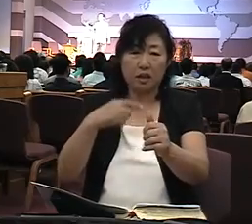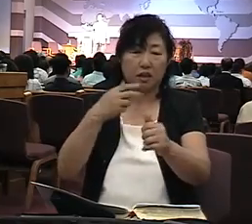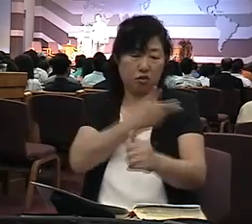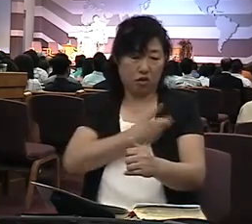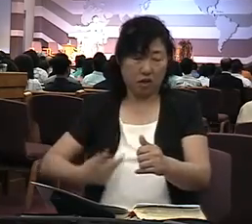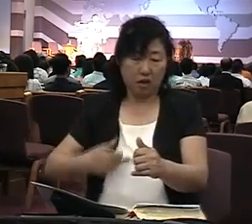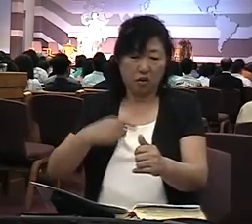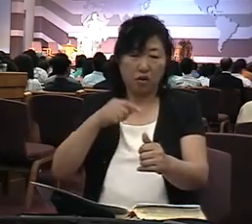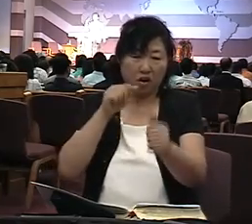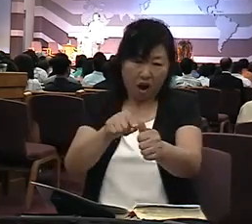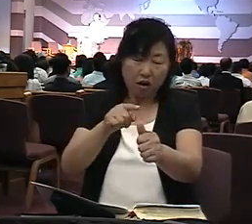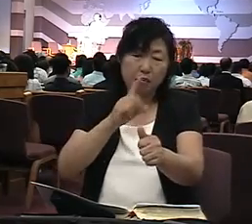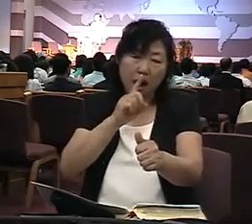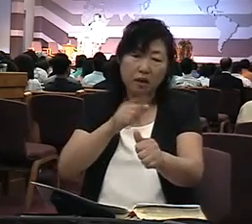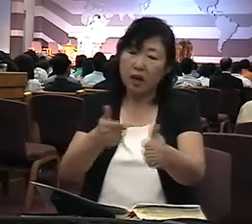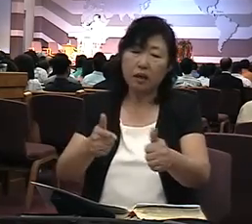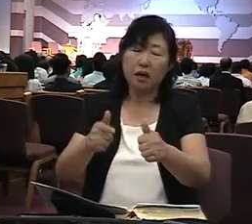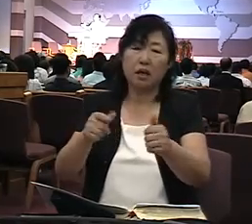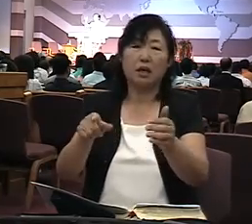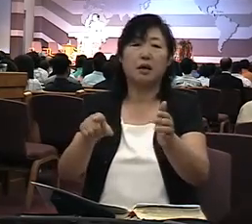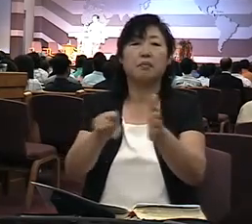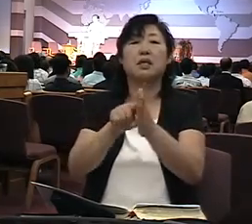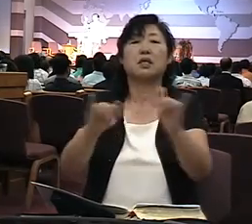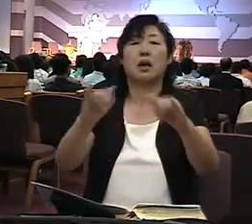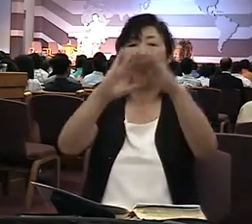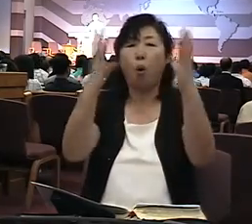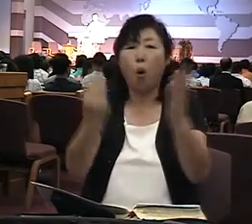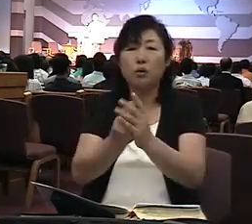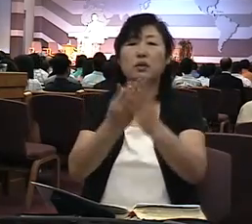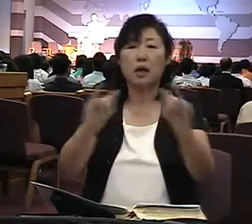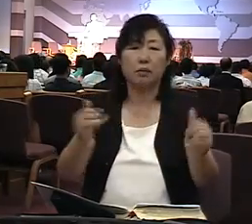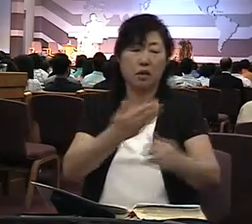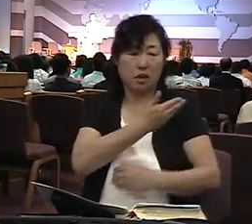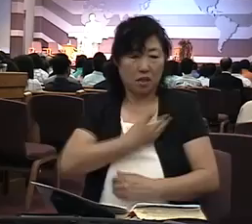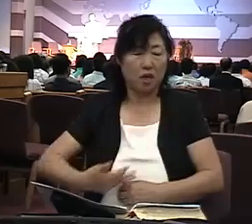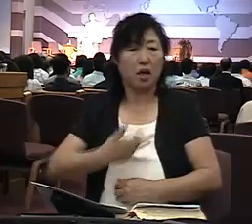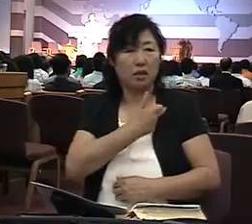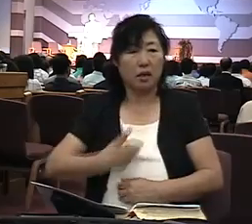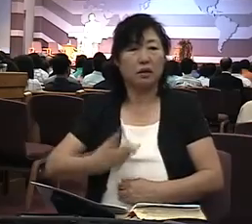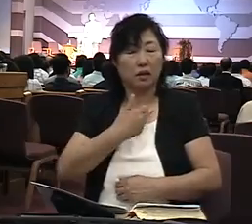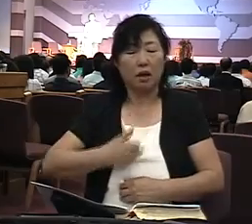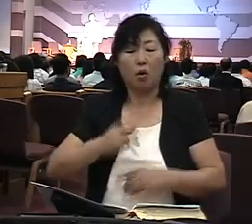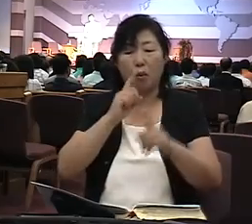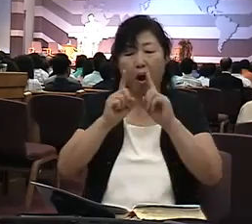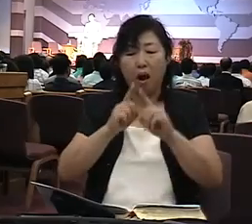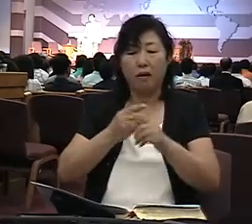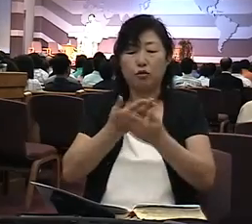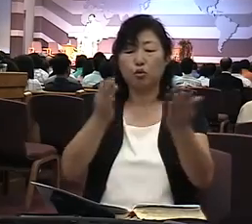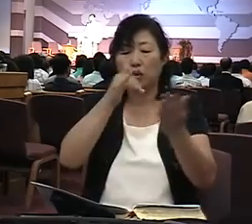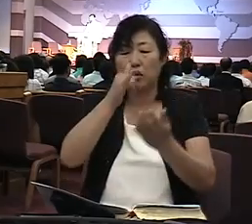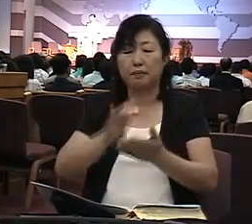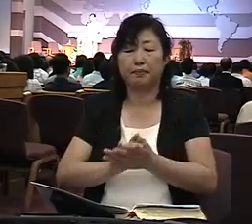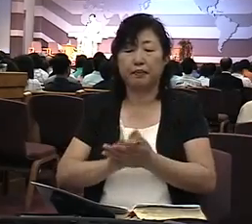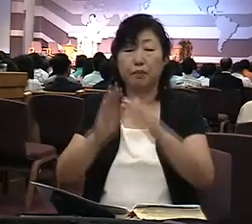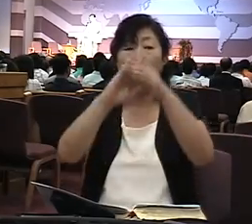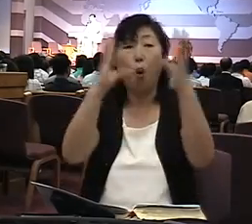그리스도를 믿는 모든 사람들을 가리켜 제자라, 제자라, 제자라 그러고 있지 않습니다. 모든 사람이에요.